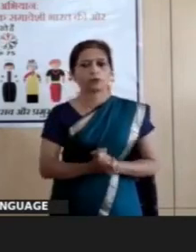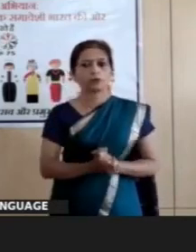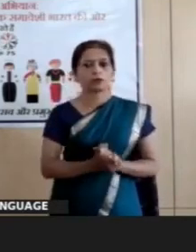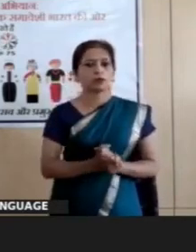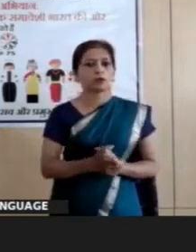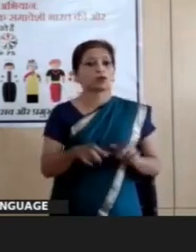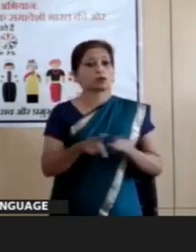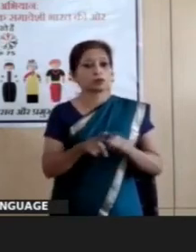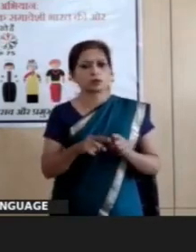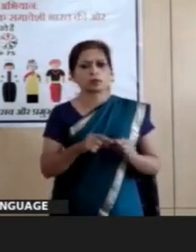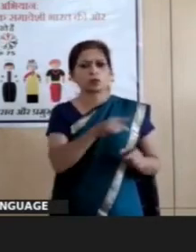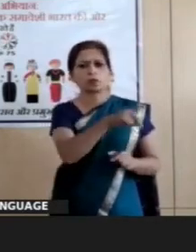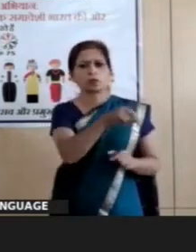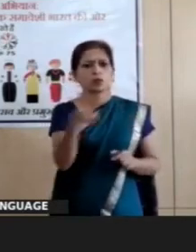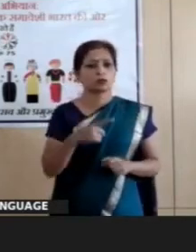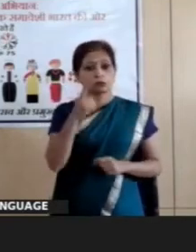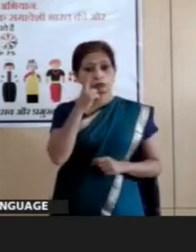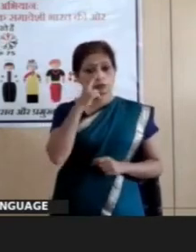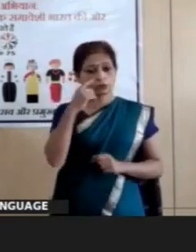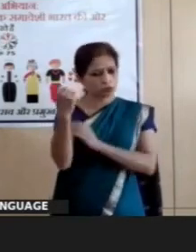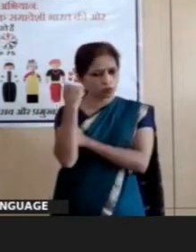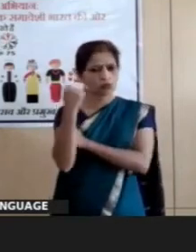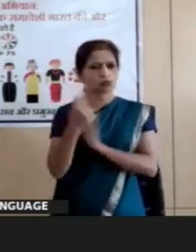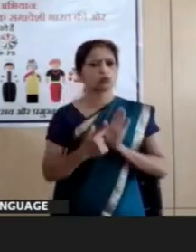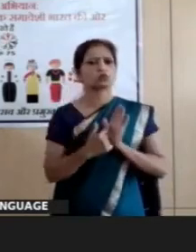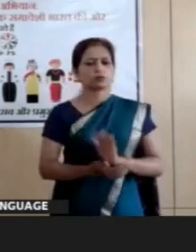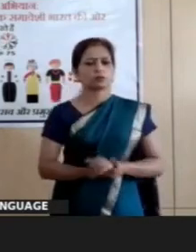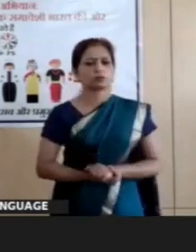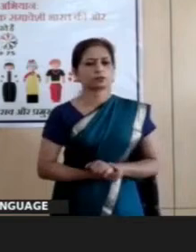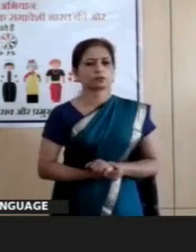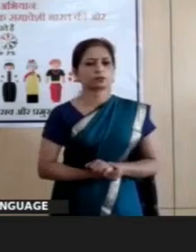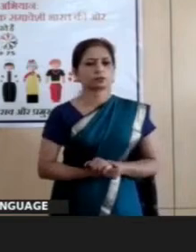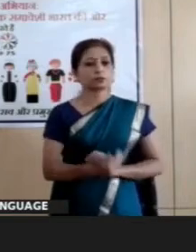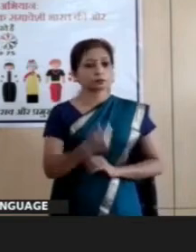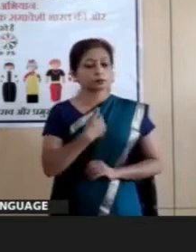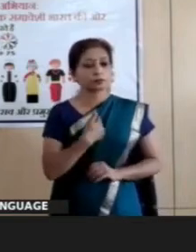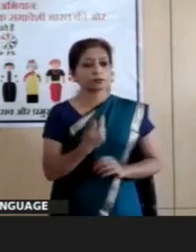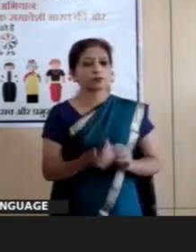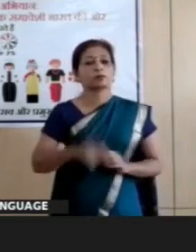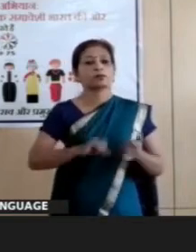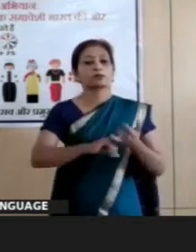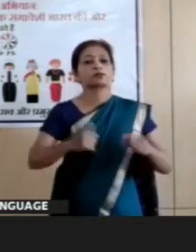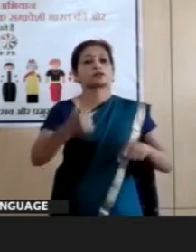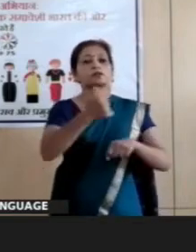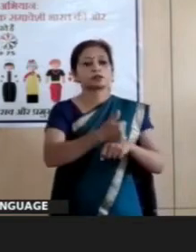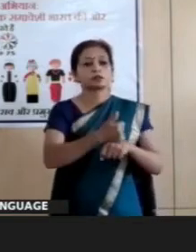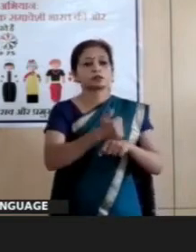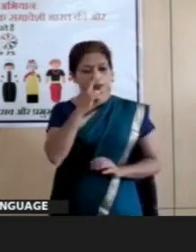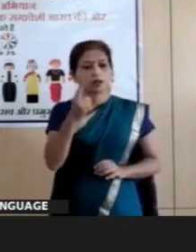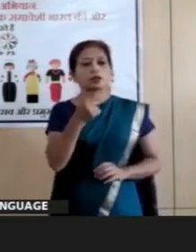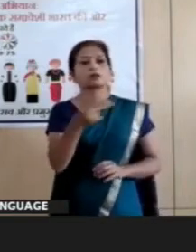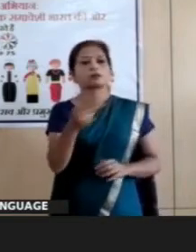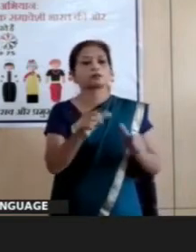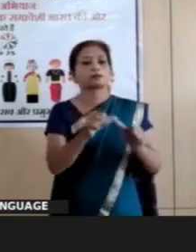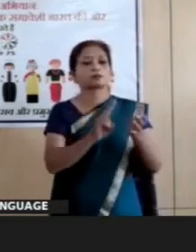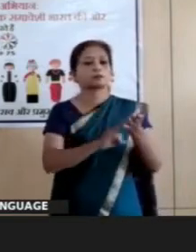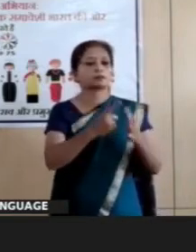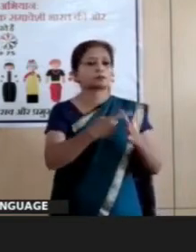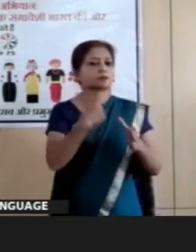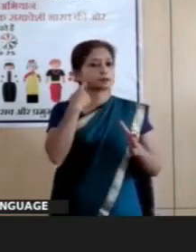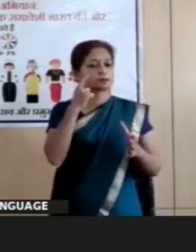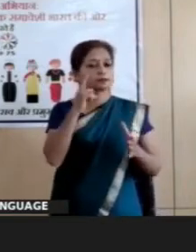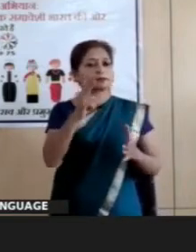और एक सशक्त महिला की प्रतीक के रूप में मैडम जाने जाते हैं। मैं हमारी सचिव मैडम कुमारी अंजलि भावरा